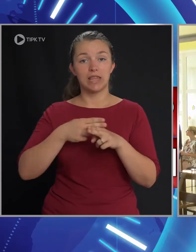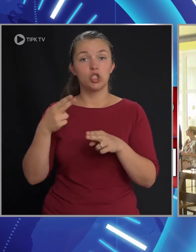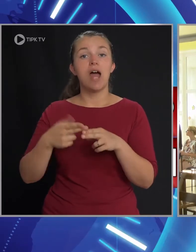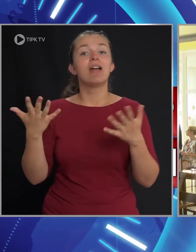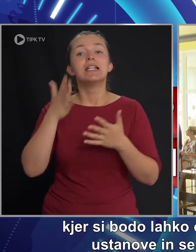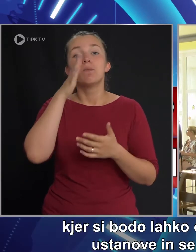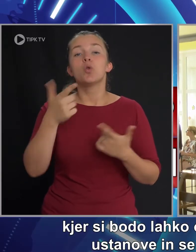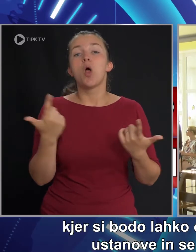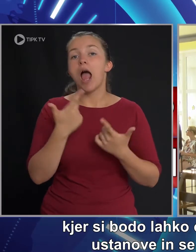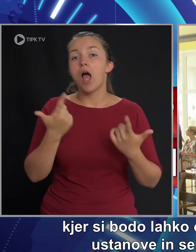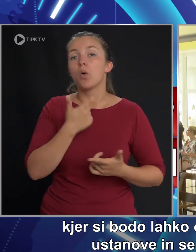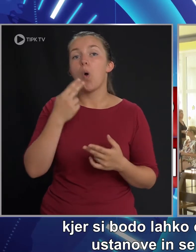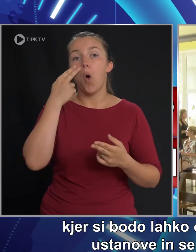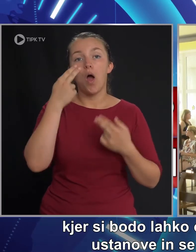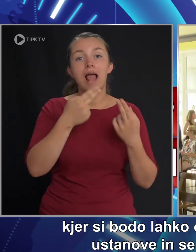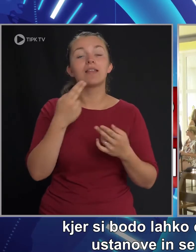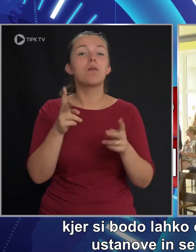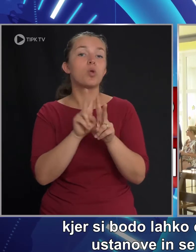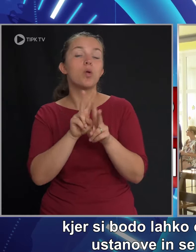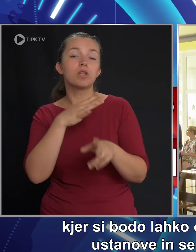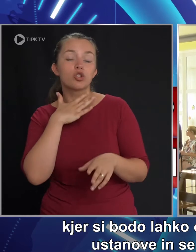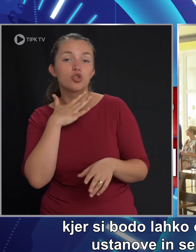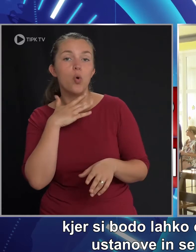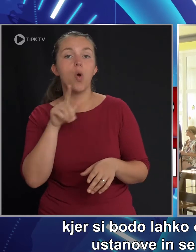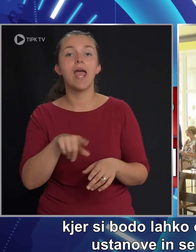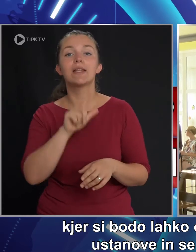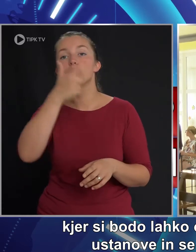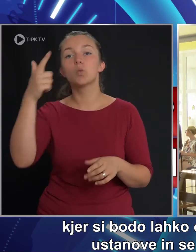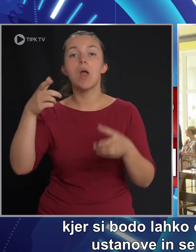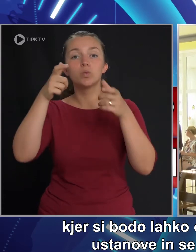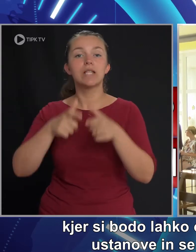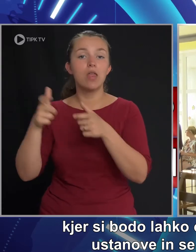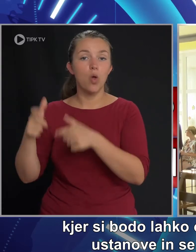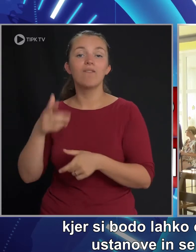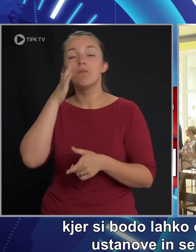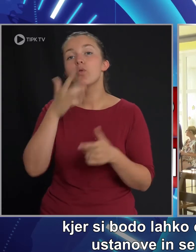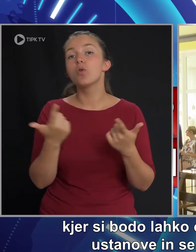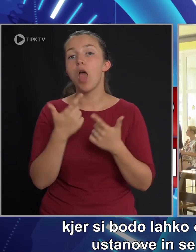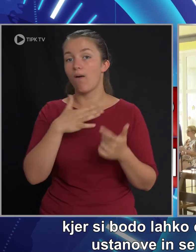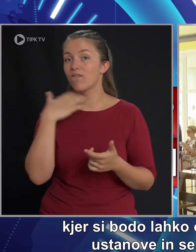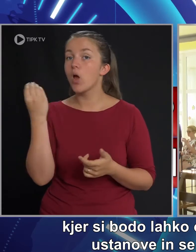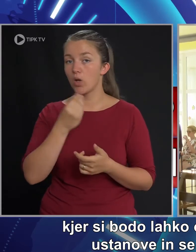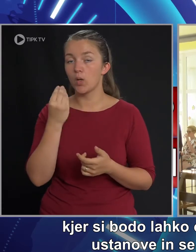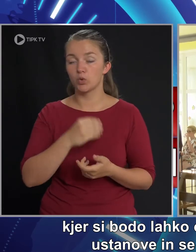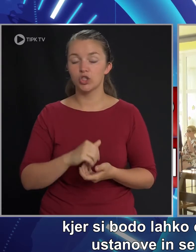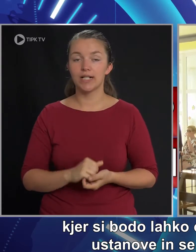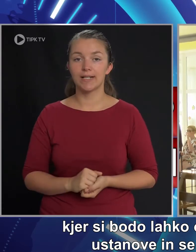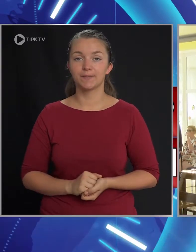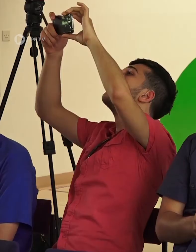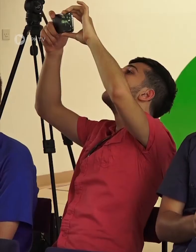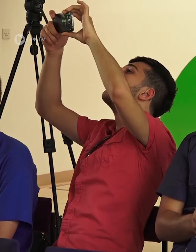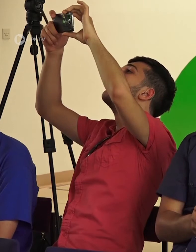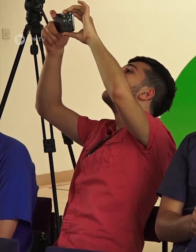tujino, kjer se bodo lahko, si bodo ogledali sorodne šole in druge ustanove in se bodo lahko veliko